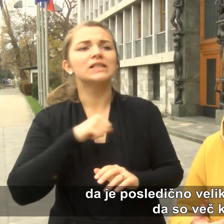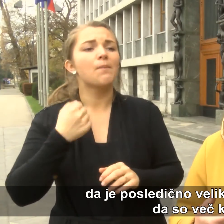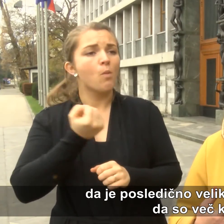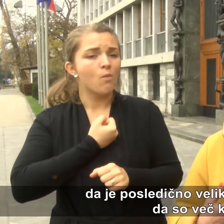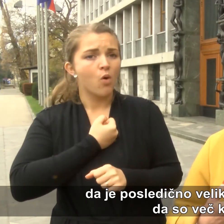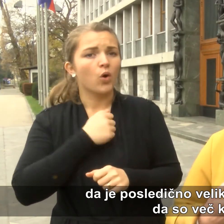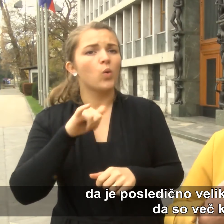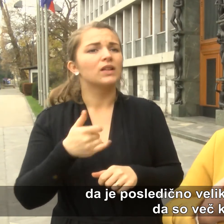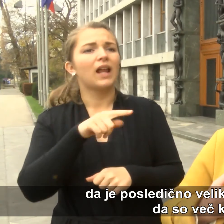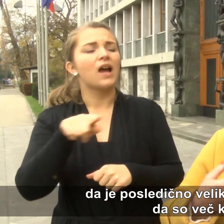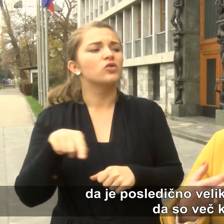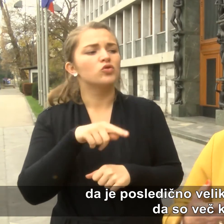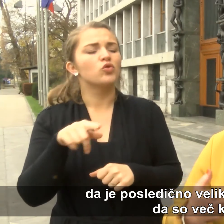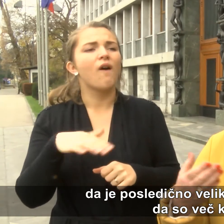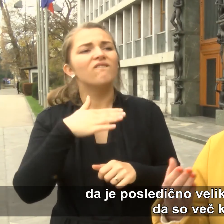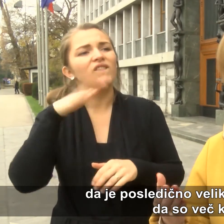več kot ostali